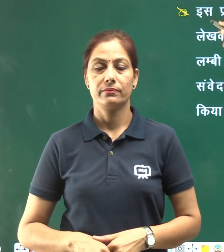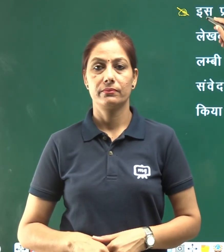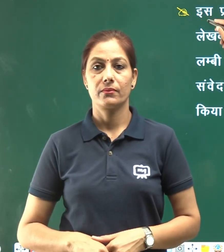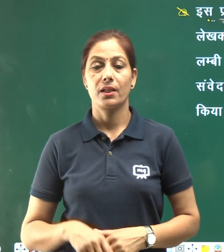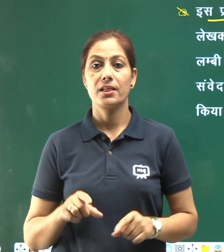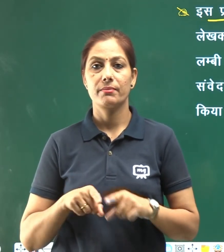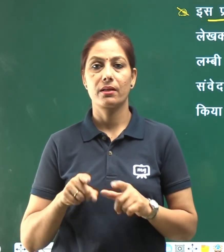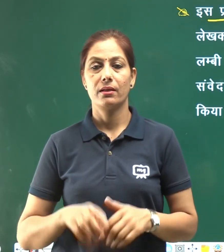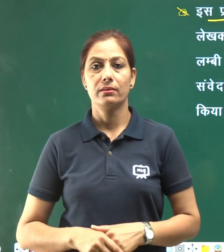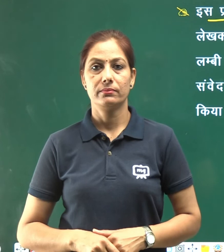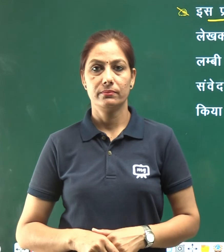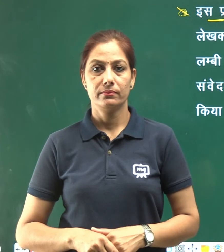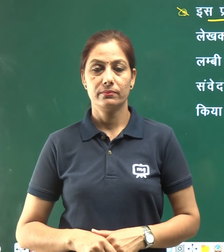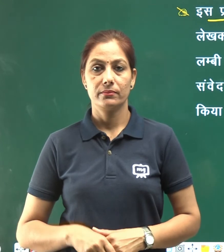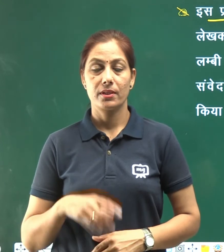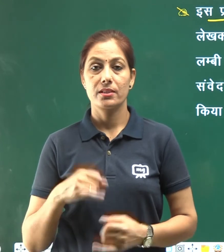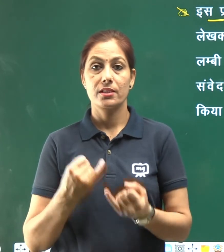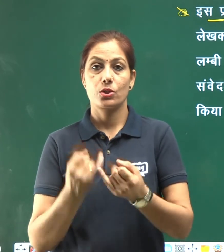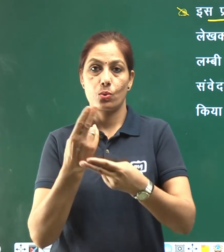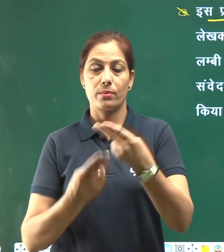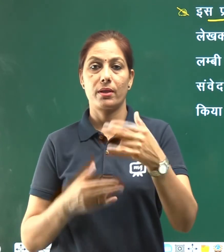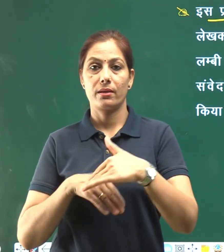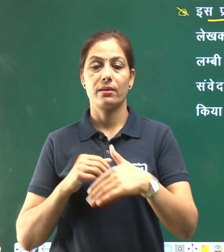इस प्रकार इस कहानी में